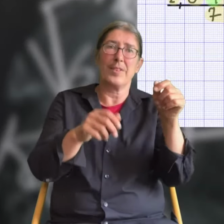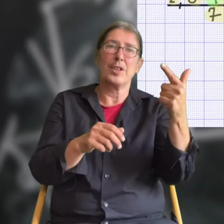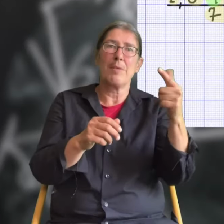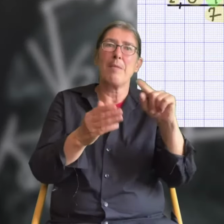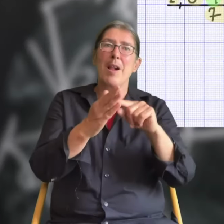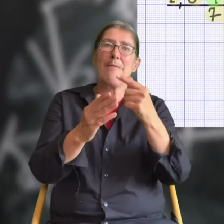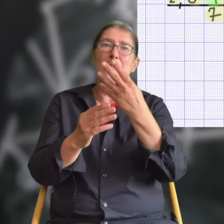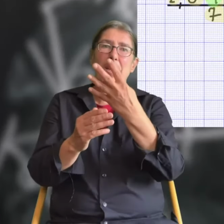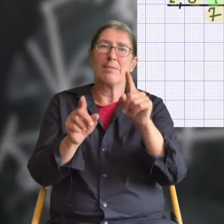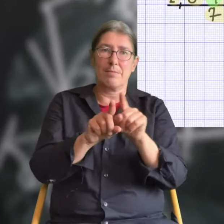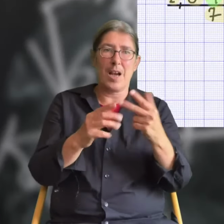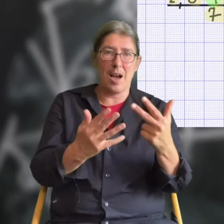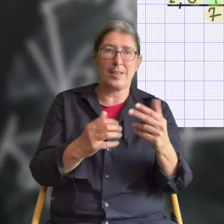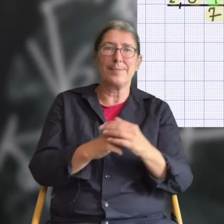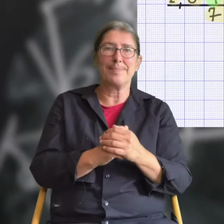2 mal 4 ist 8.